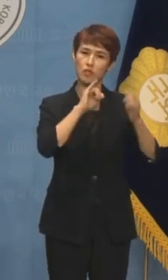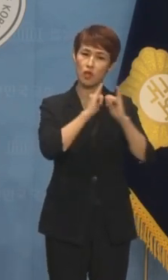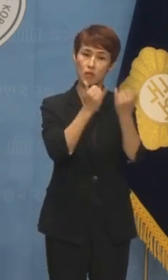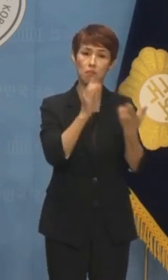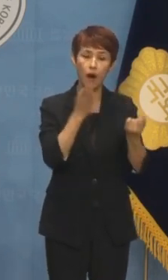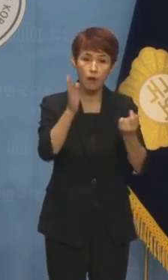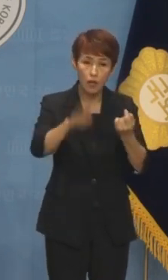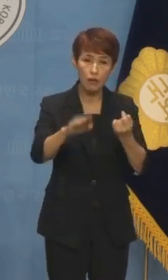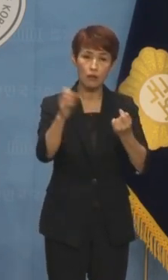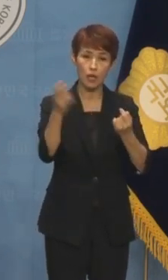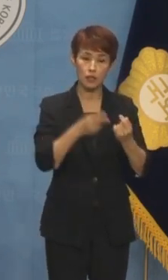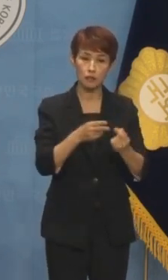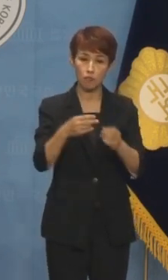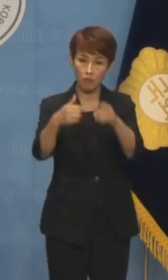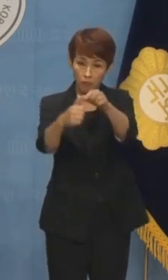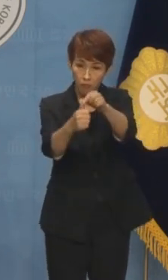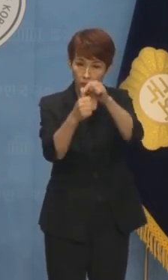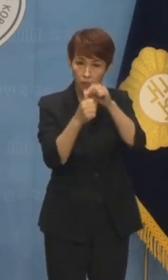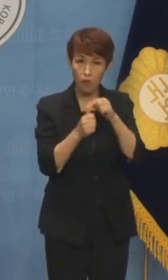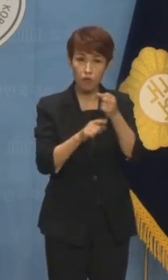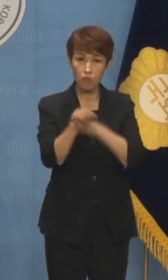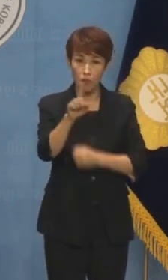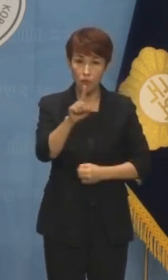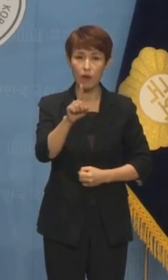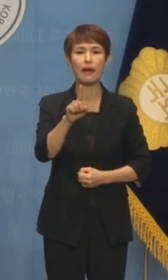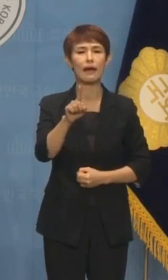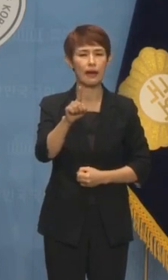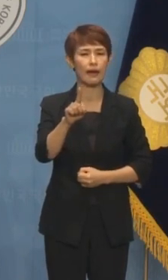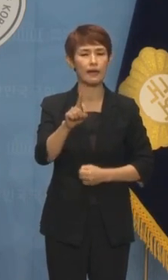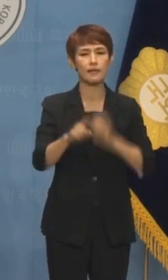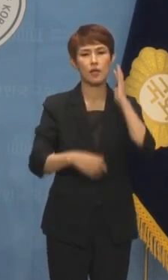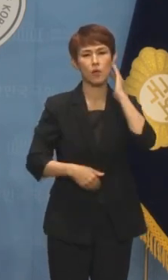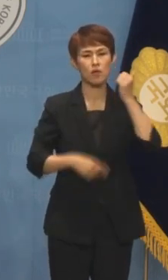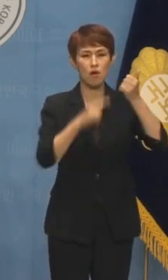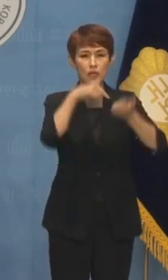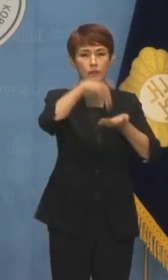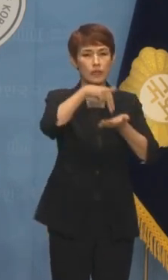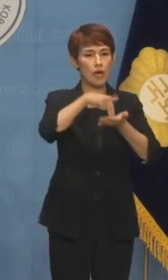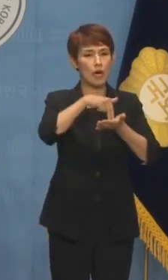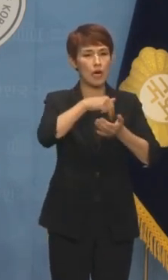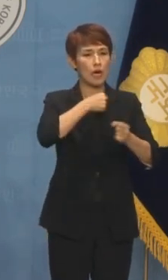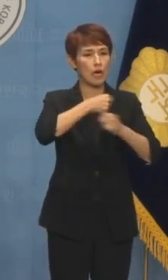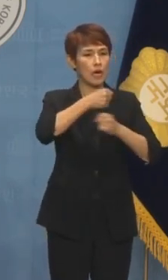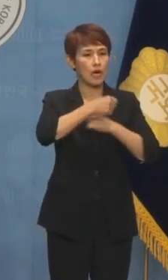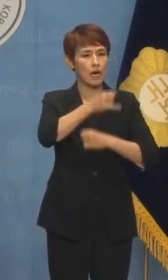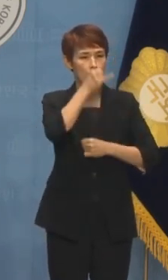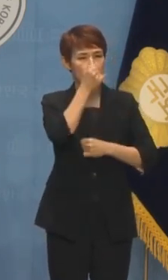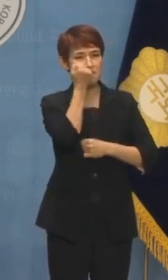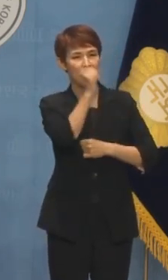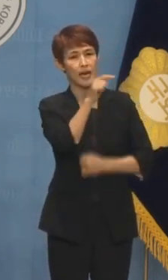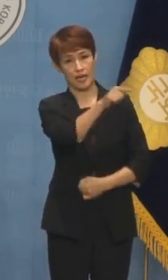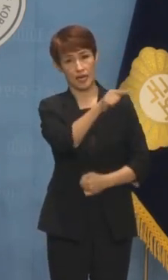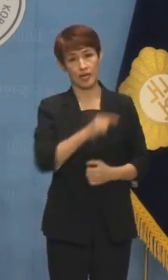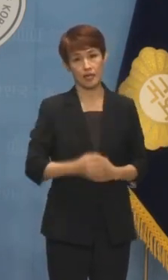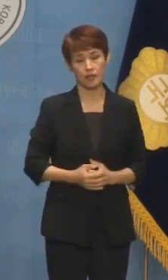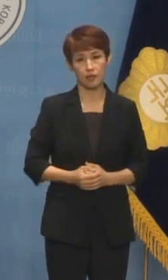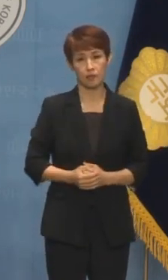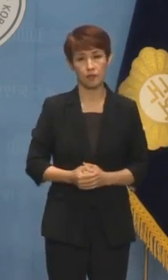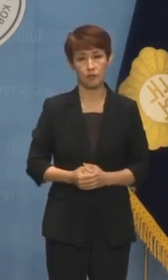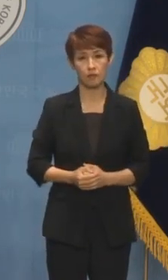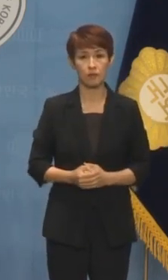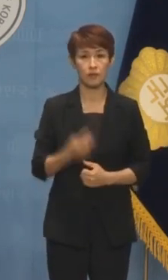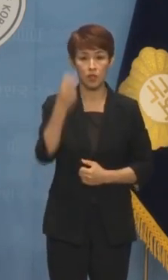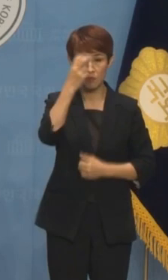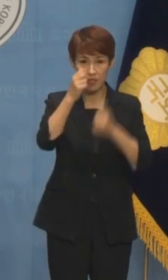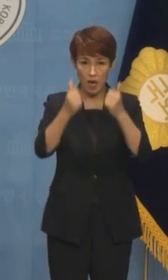손을 내밀어 중용한 것은 그만큼 대통령의 처지가 곤궁하다는 반증입니다.